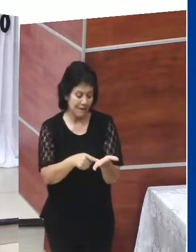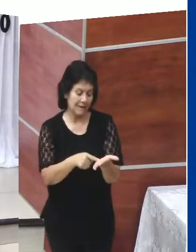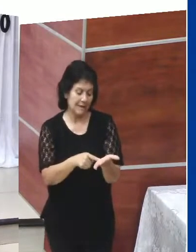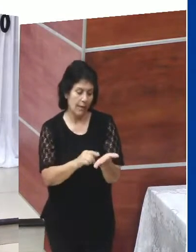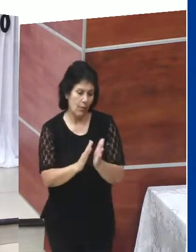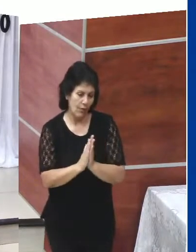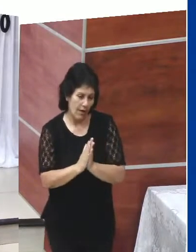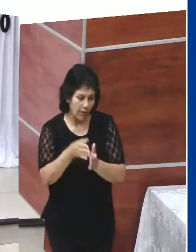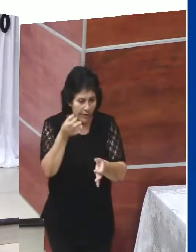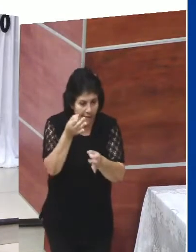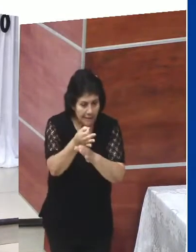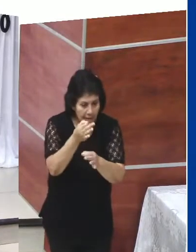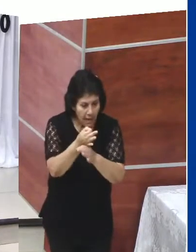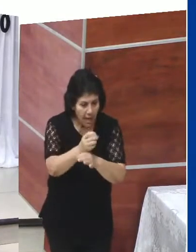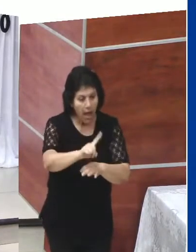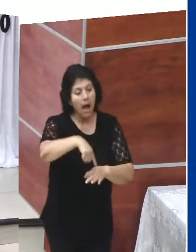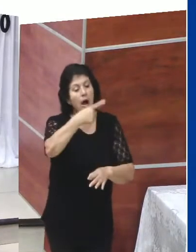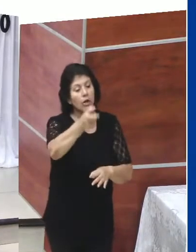la enseñanza.